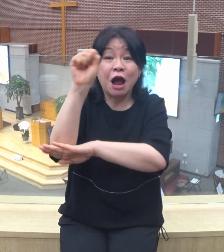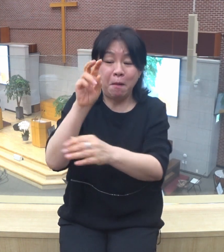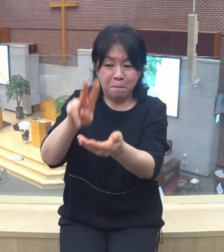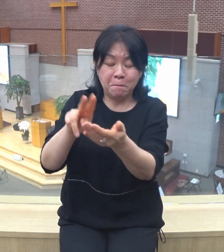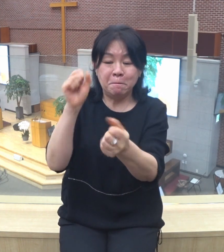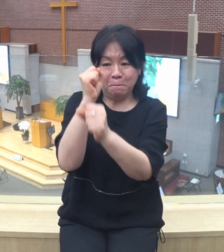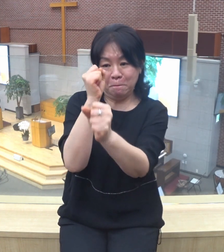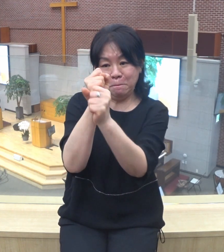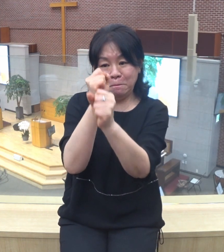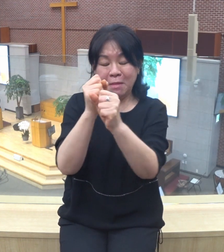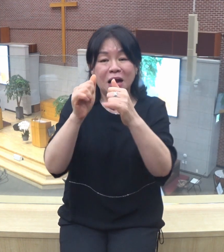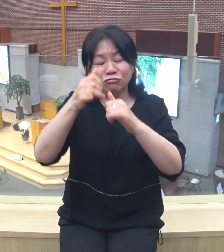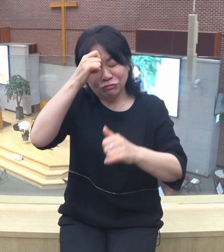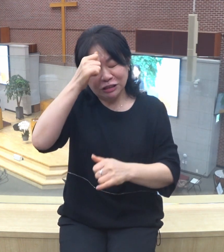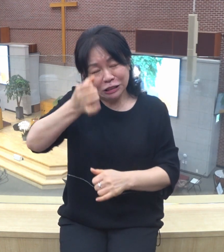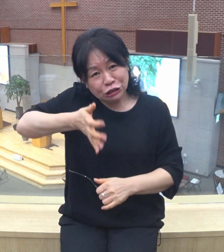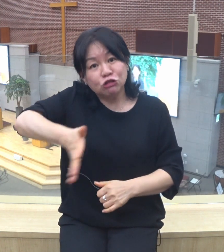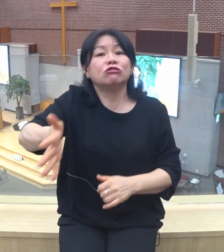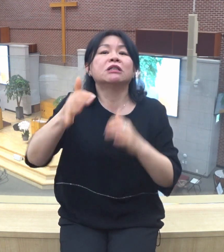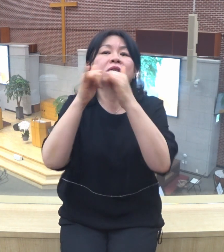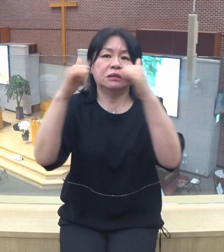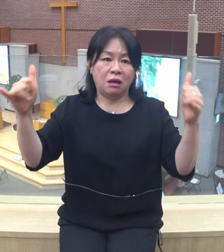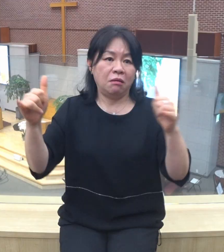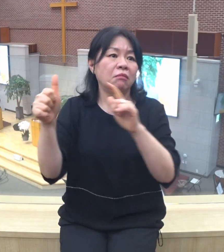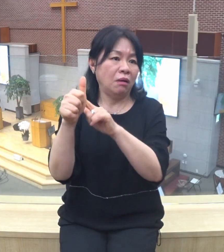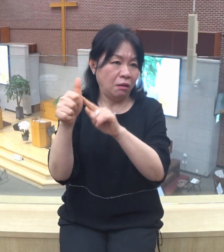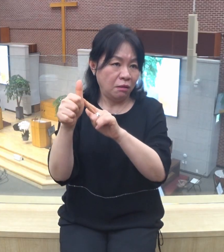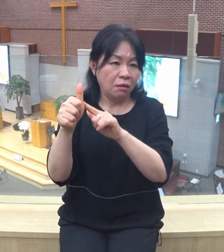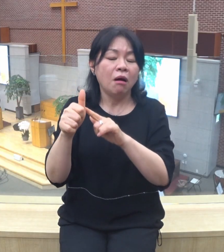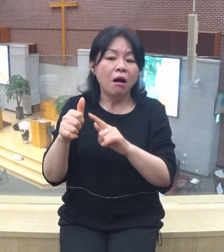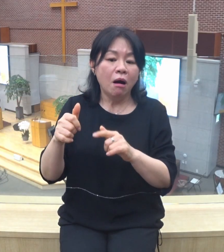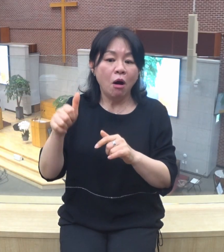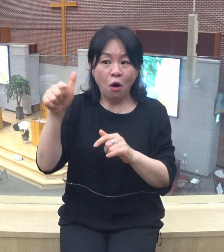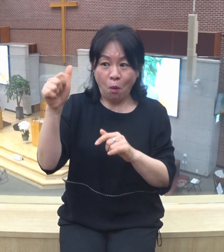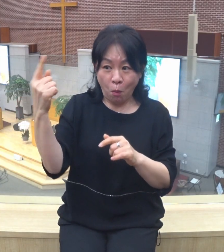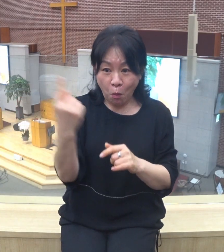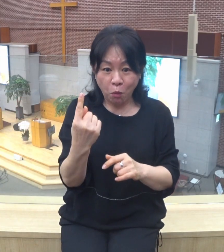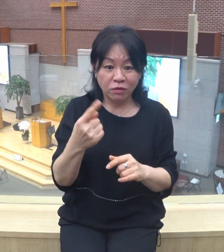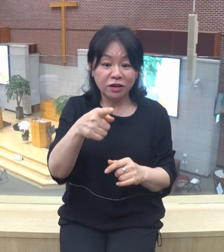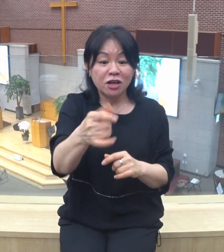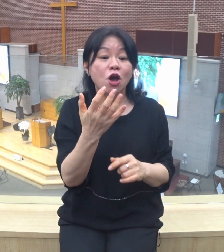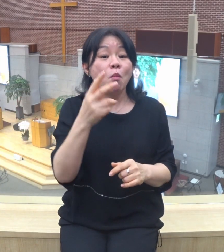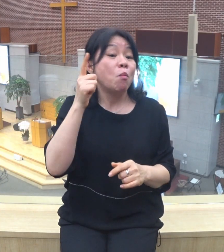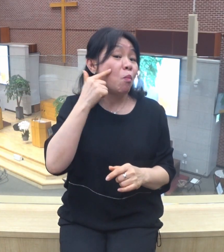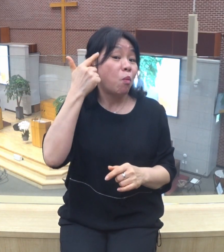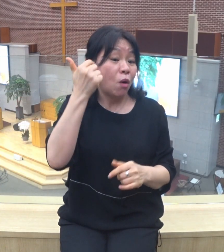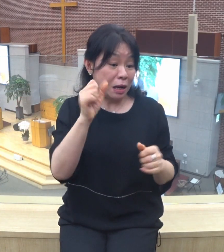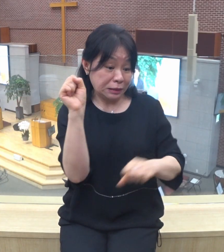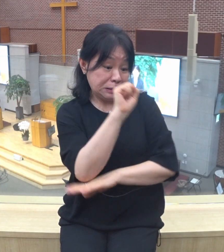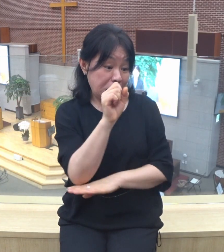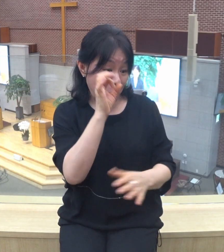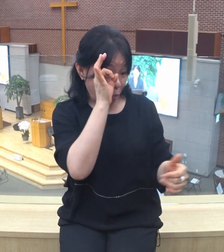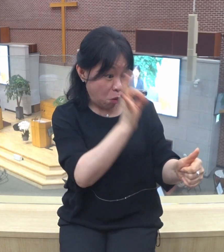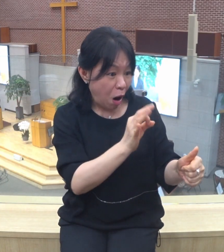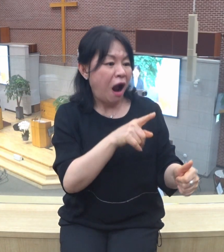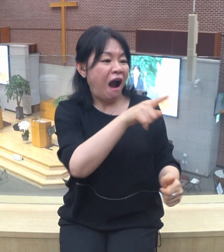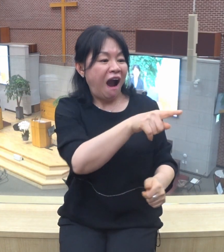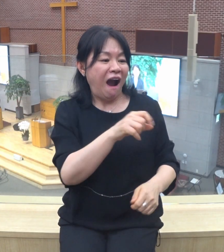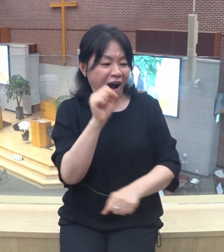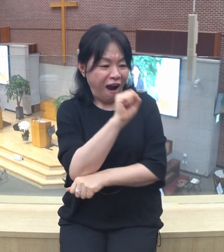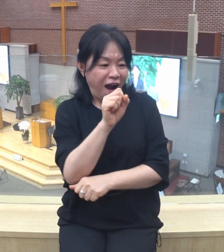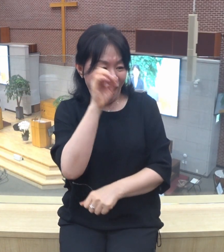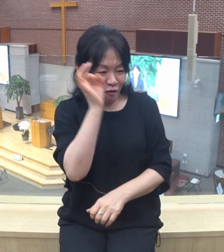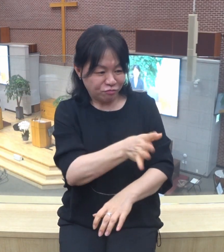제 카페에서 만났습니다. 만나자마자 제 차를 딱 보시더니 오, 이 차 명차인데요. 잘 사셨네요.